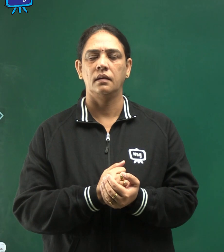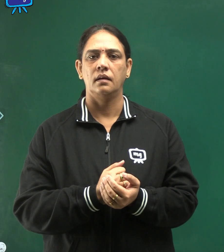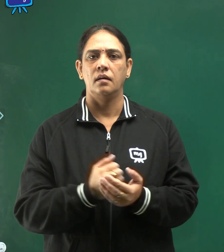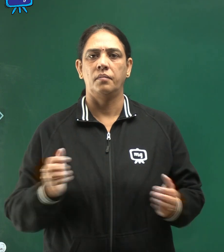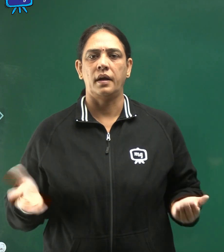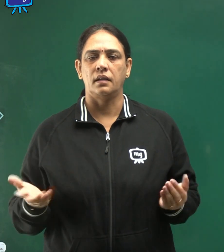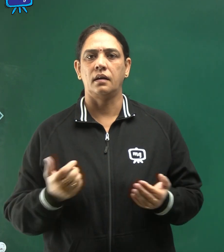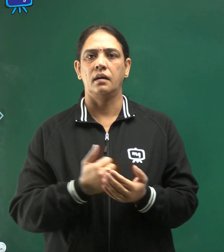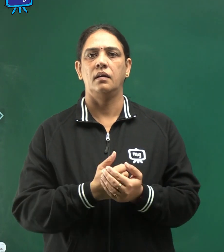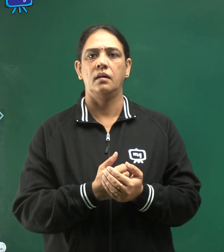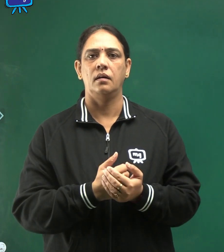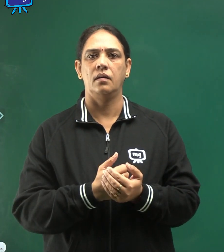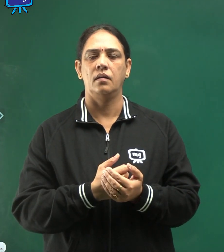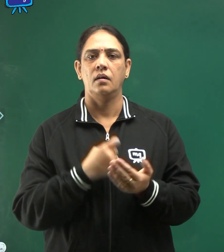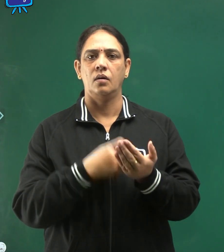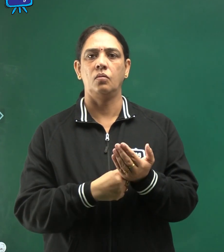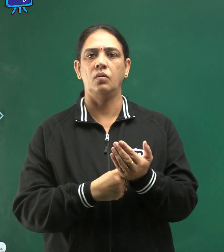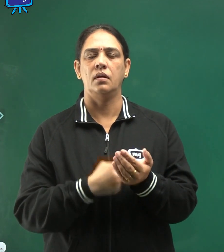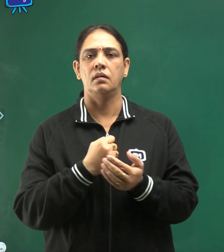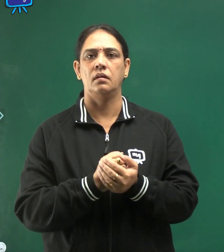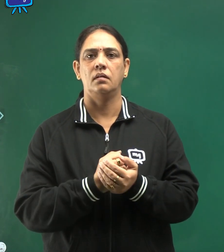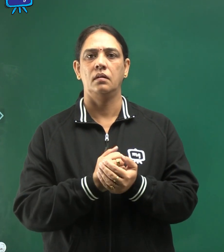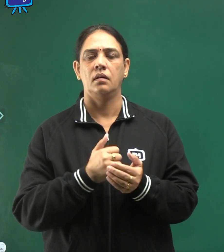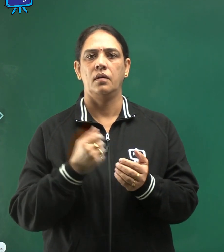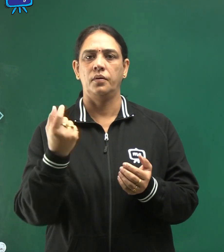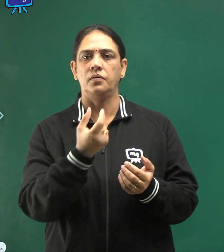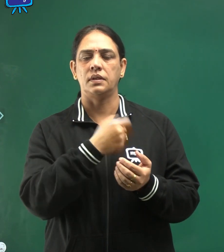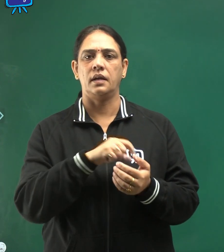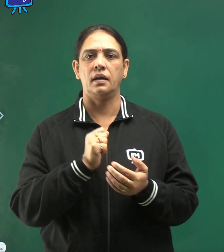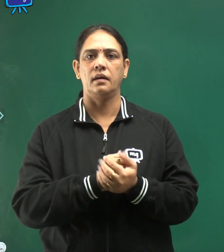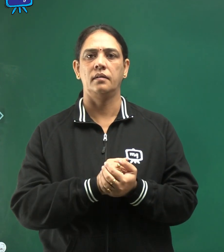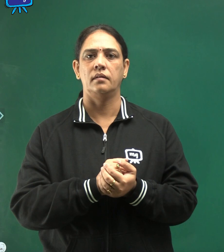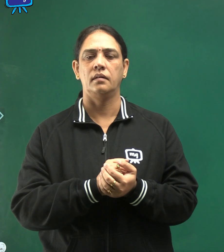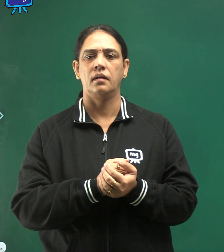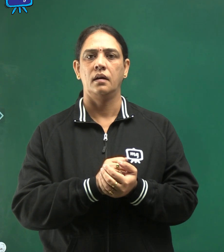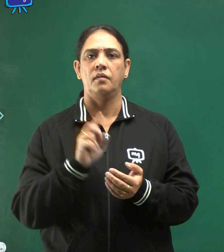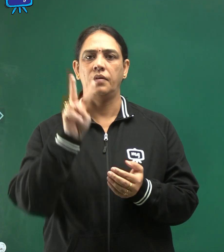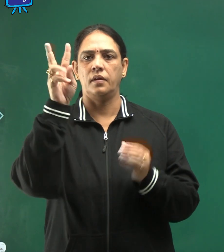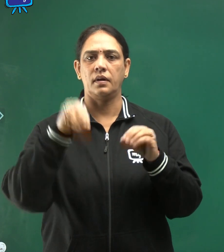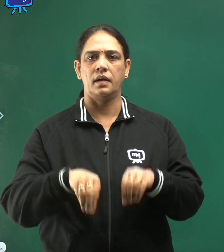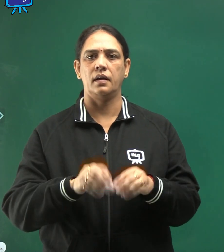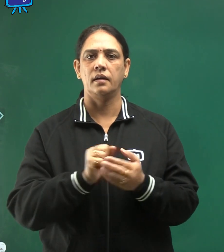प्रायिकता का फॉर्मूला यूज करेंगे, मान रखेंगे